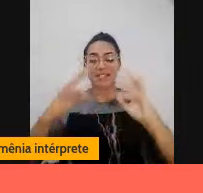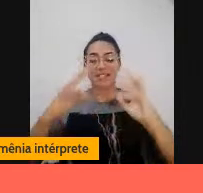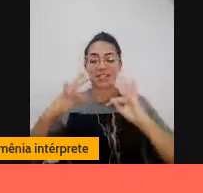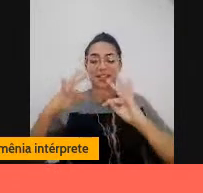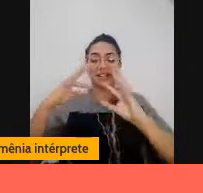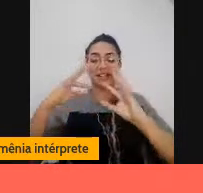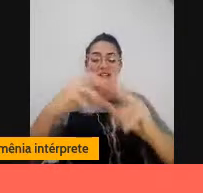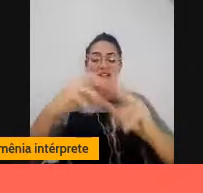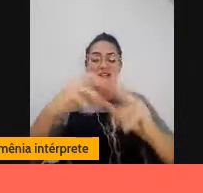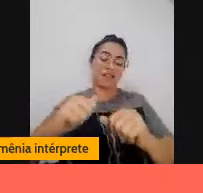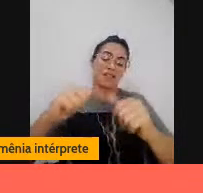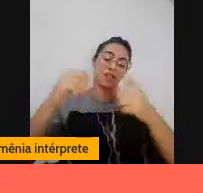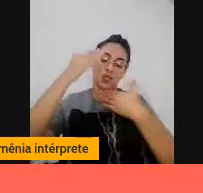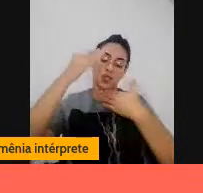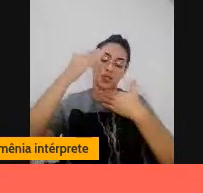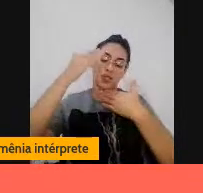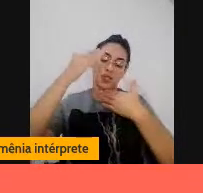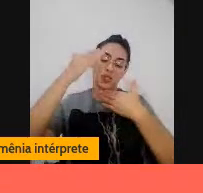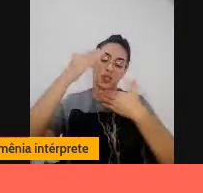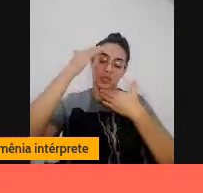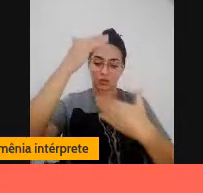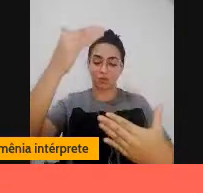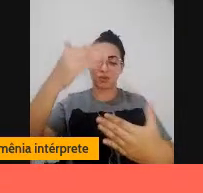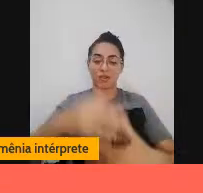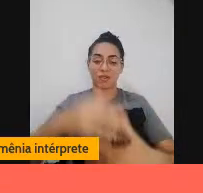obrigada mais uma vez pela oportunidade.